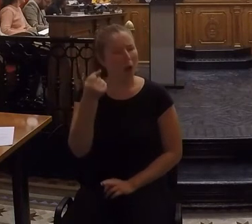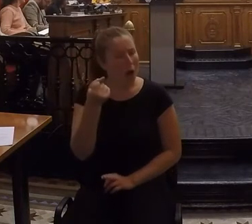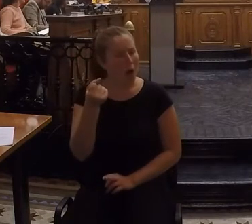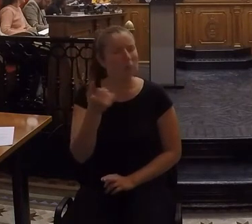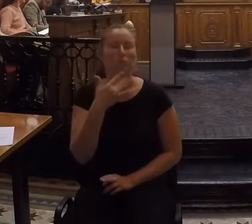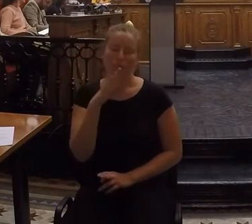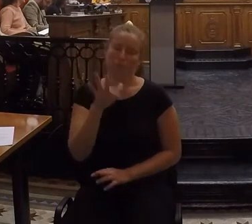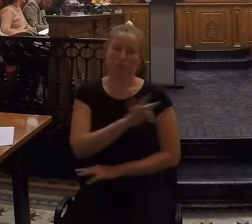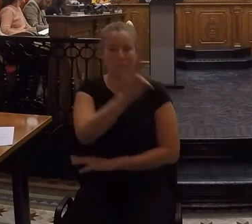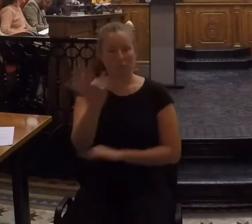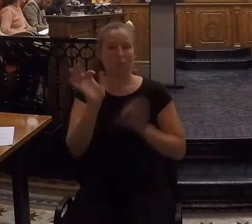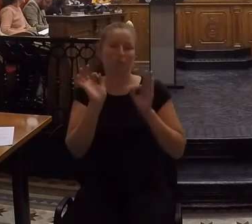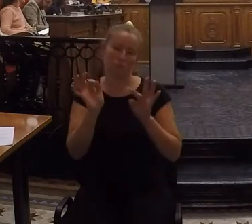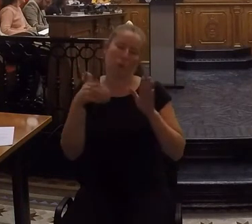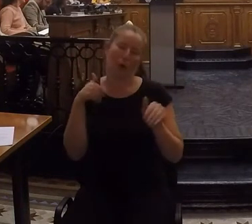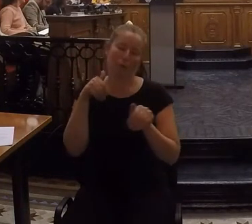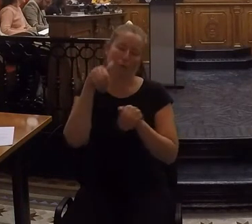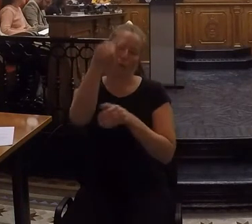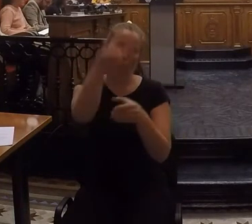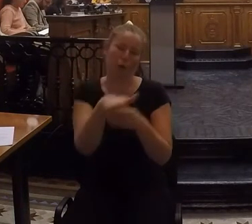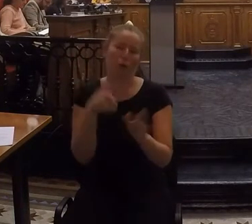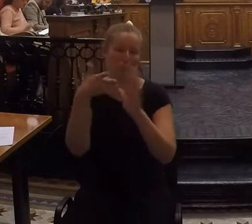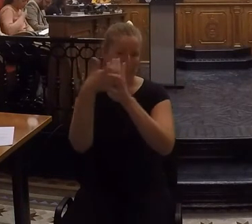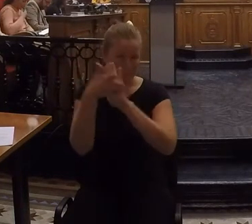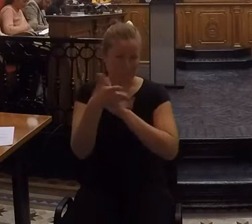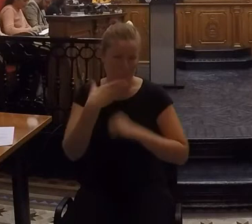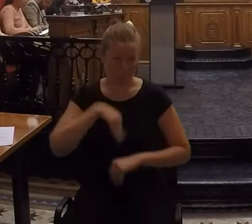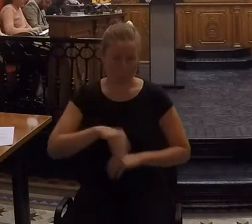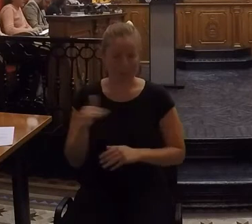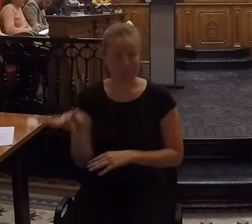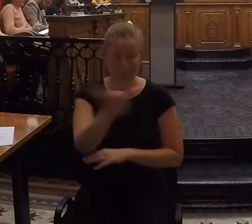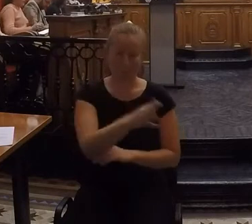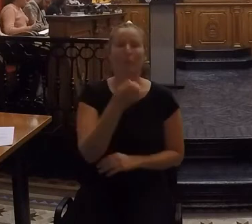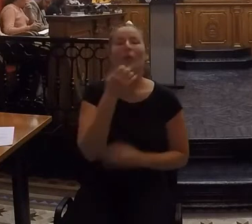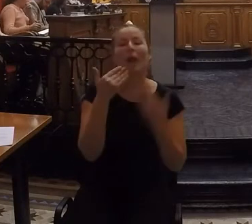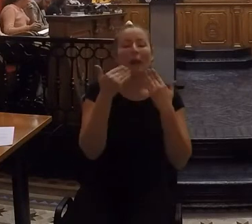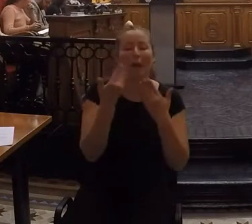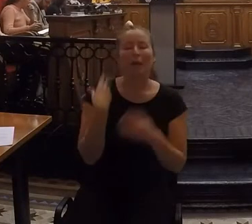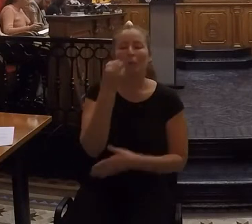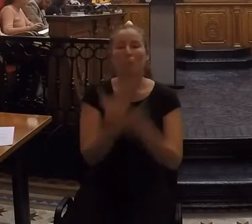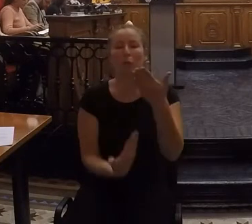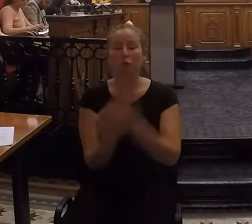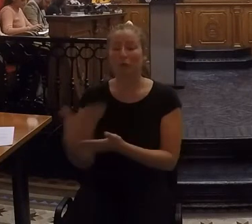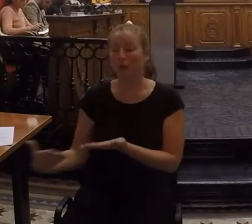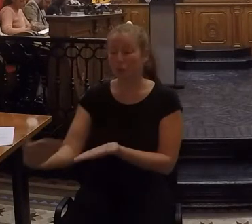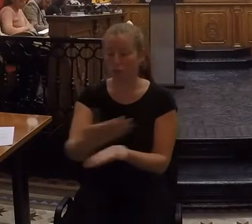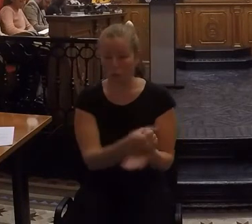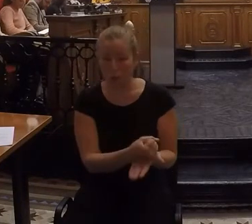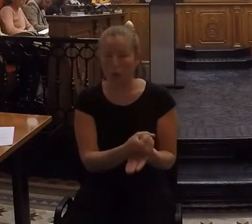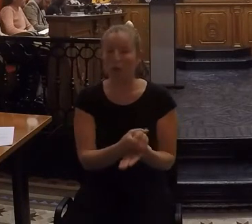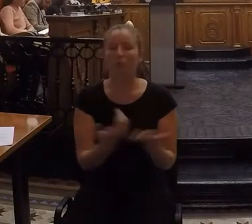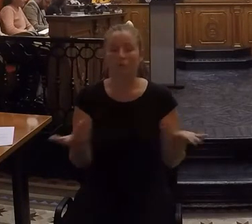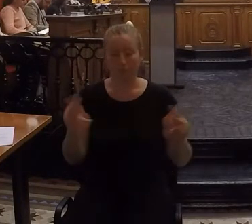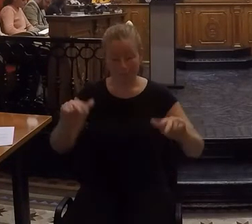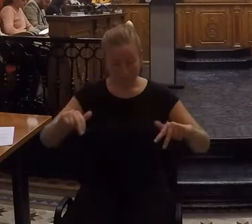la explicación del voto de su grupo. Muchas gracias. Buenos días a todos. Muy brevemente, no hemos querido entrar